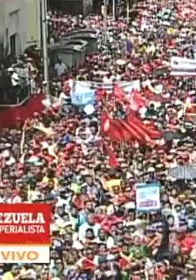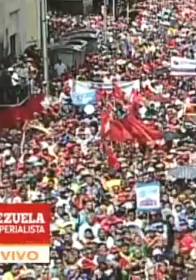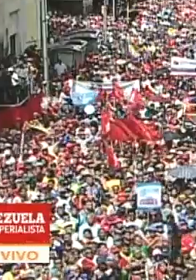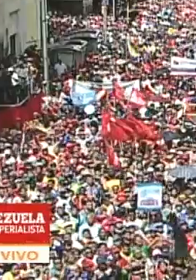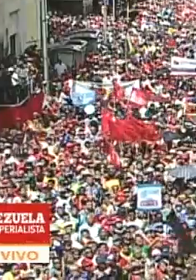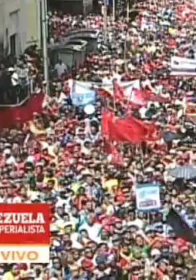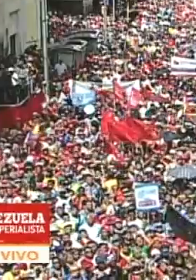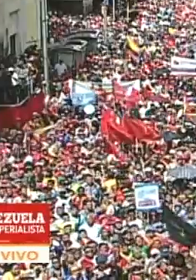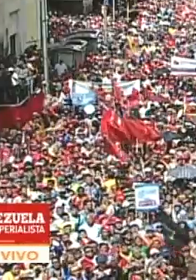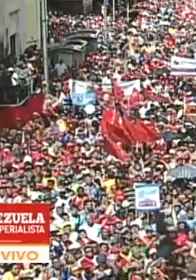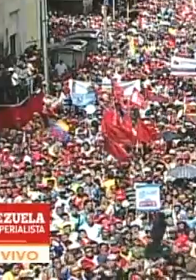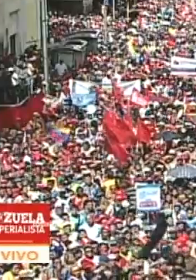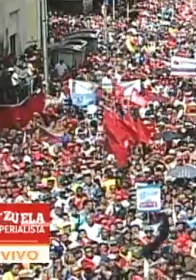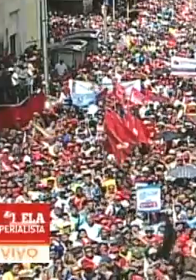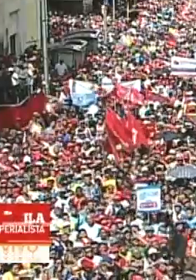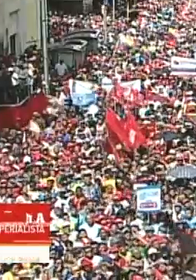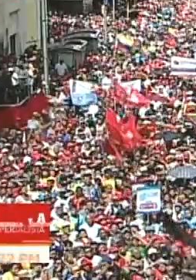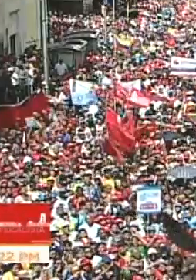patria.